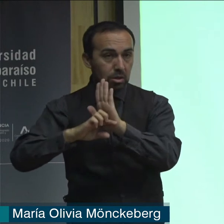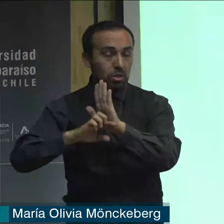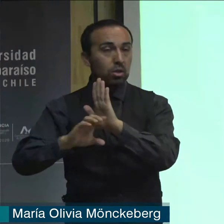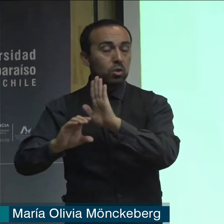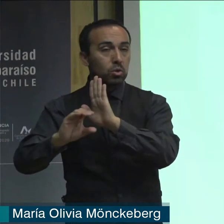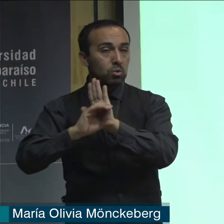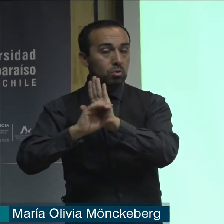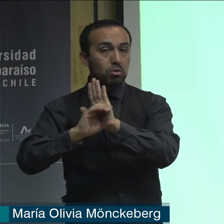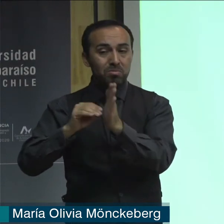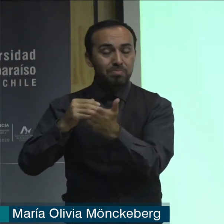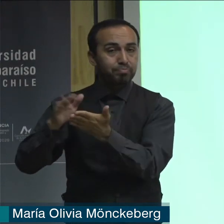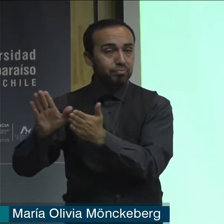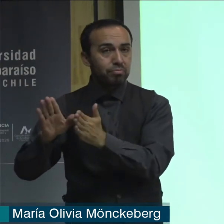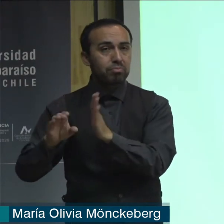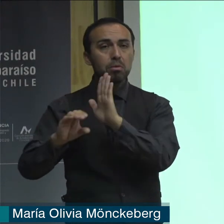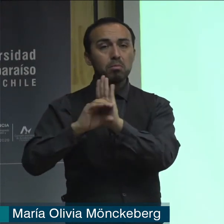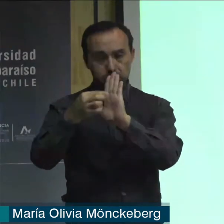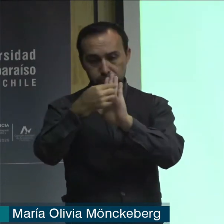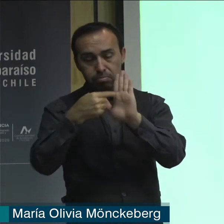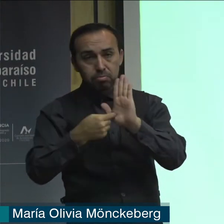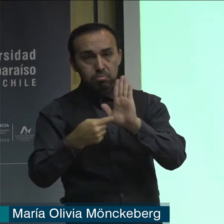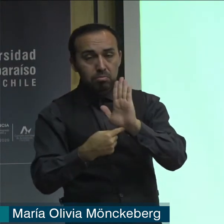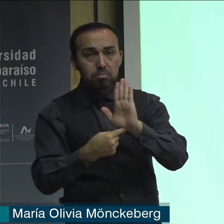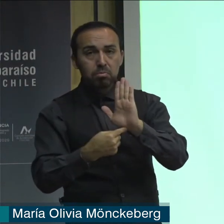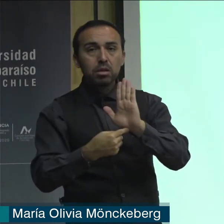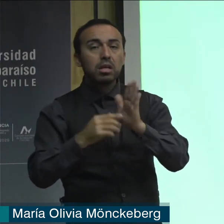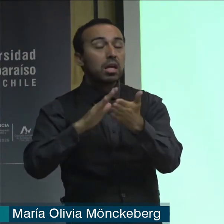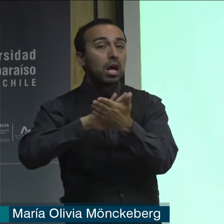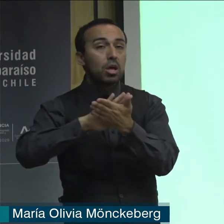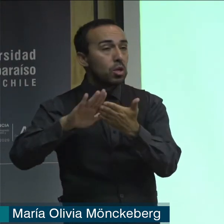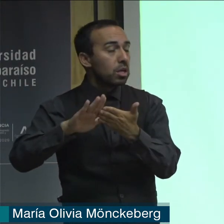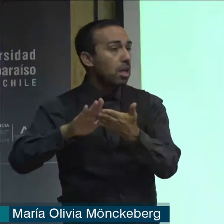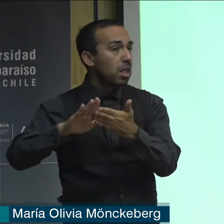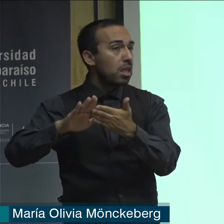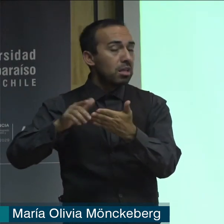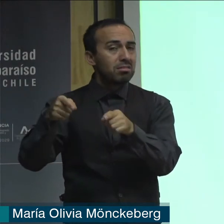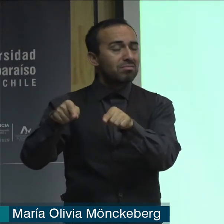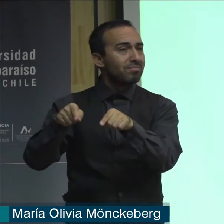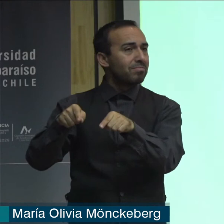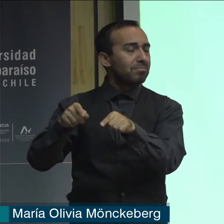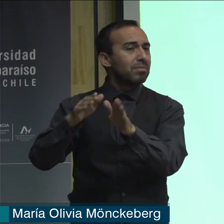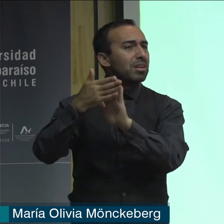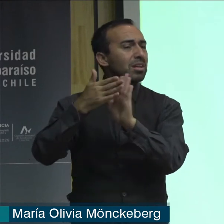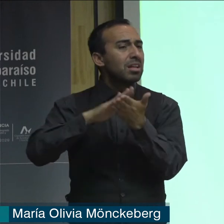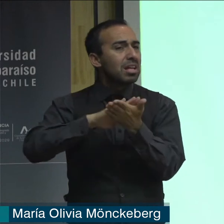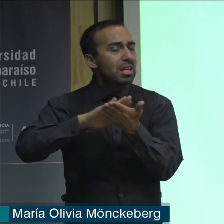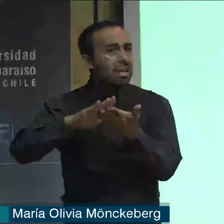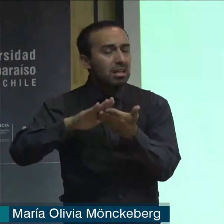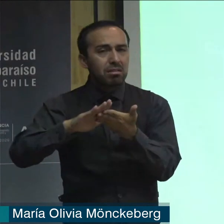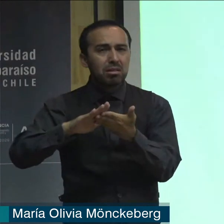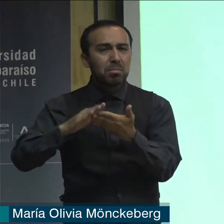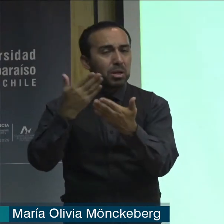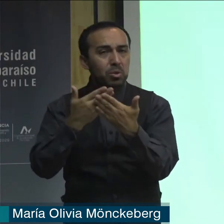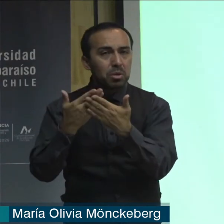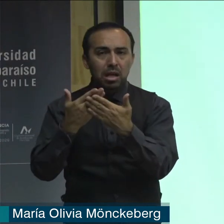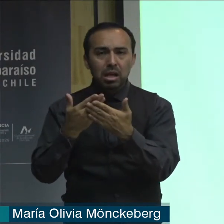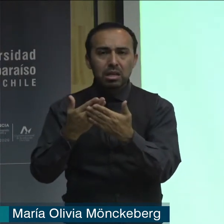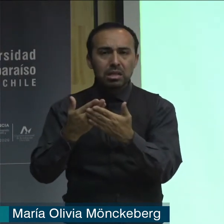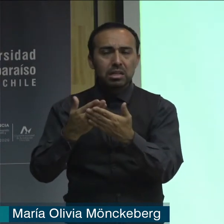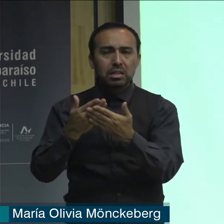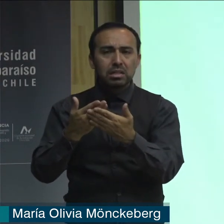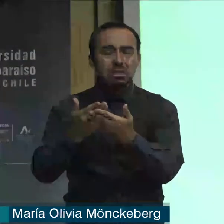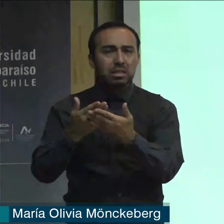fue rechazado era que la gratuidad Debería ser y Debería ser prioritariamente para